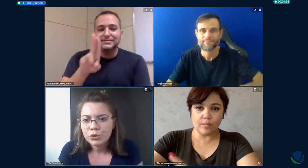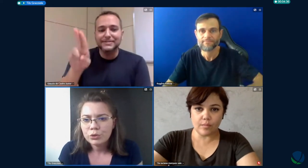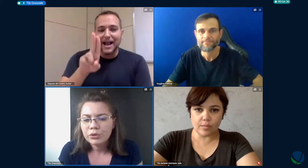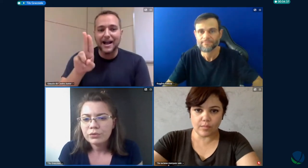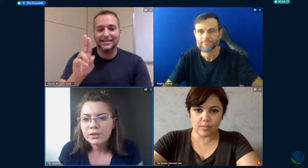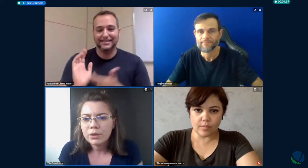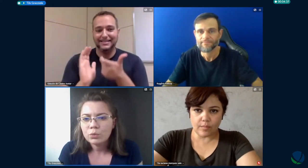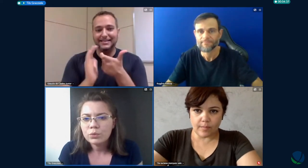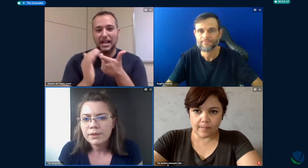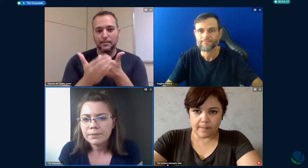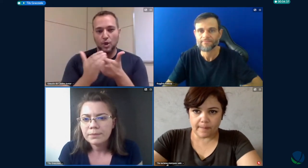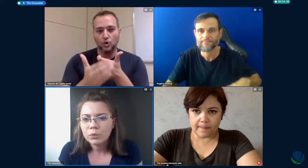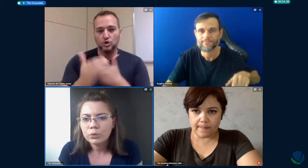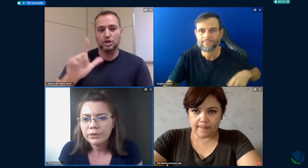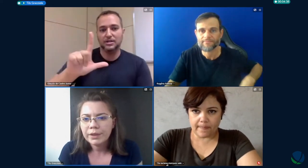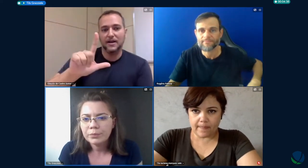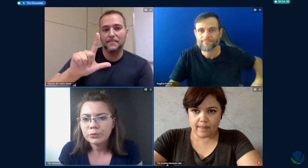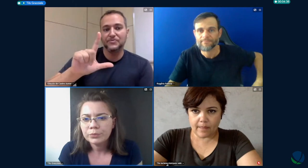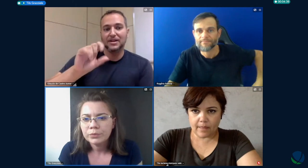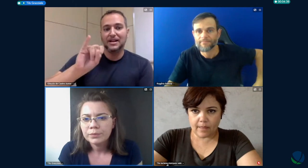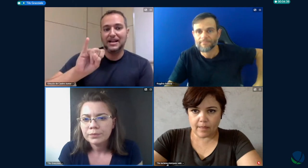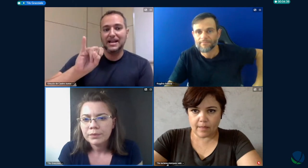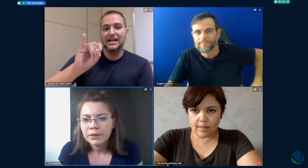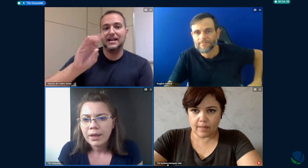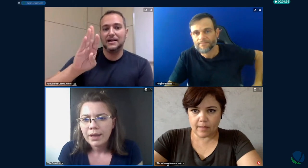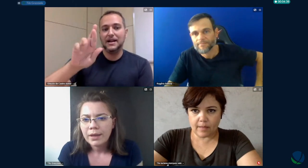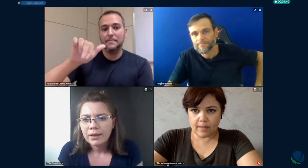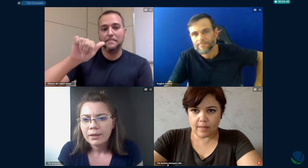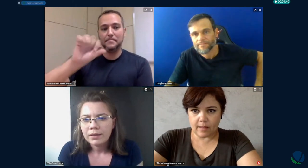21, eu sugiro que você use o termo